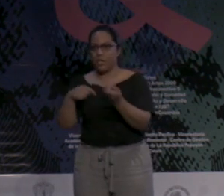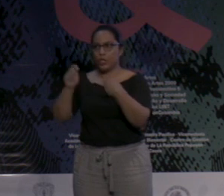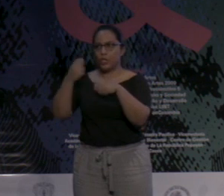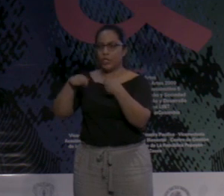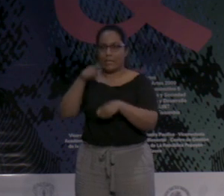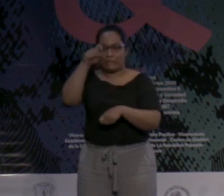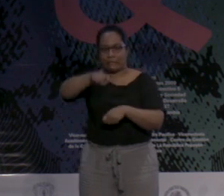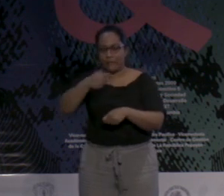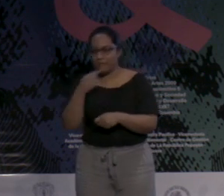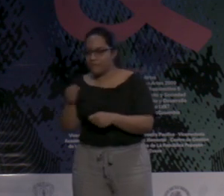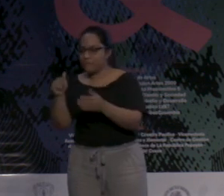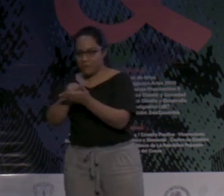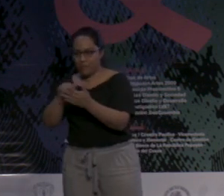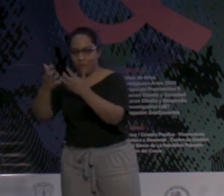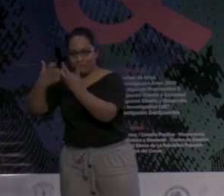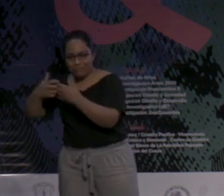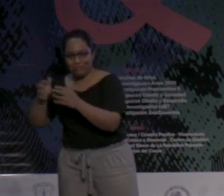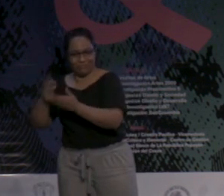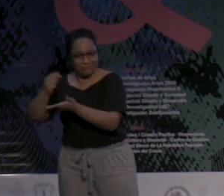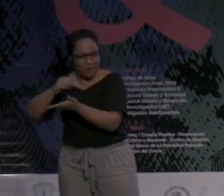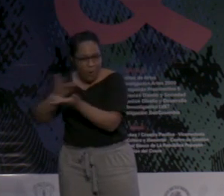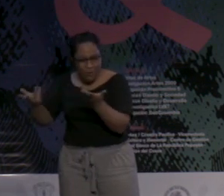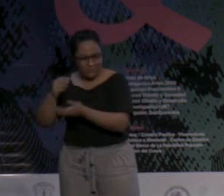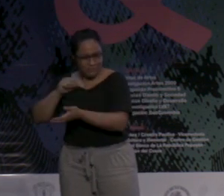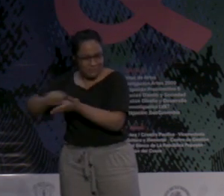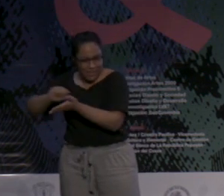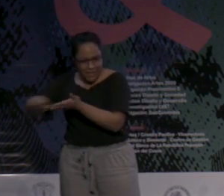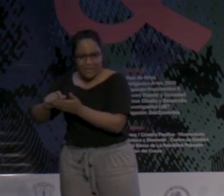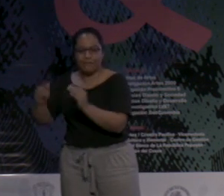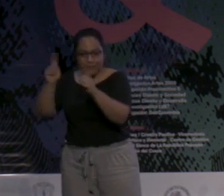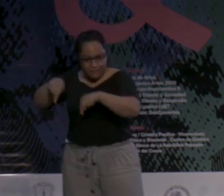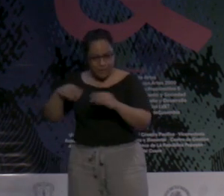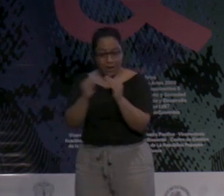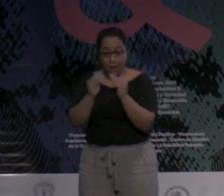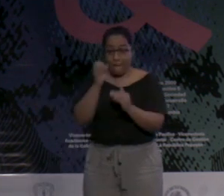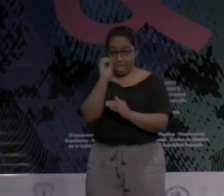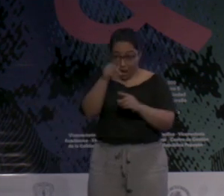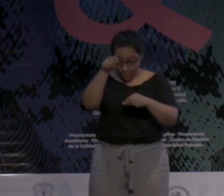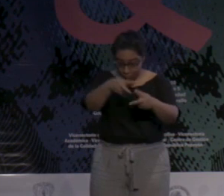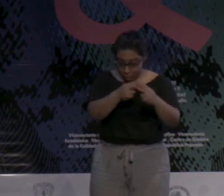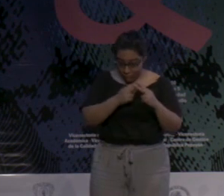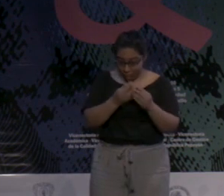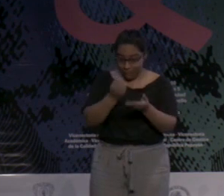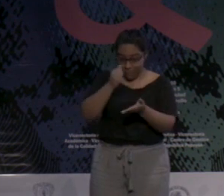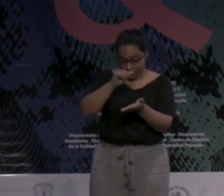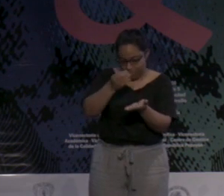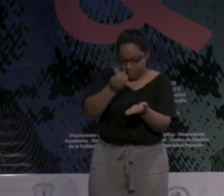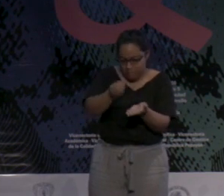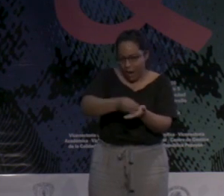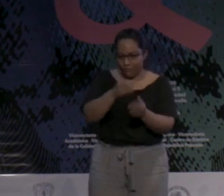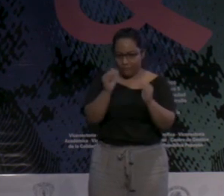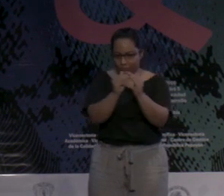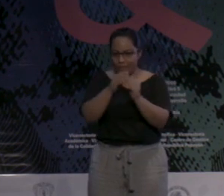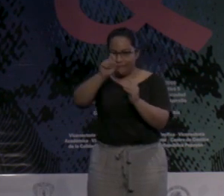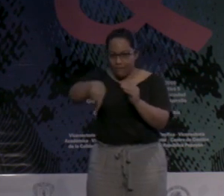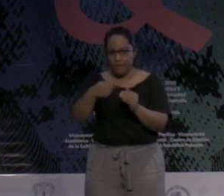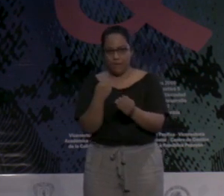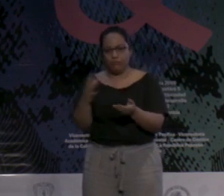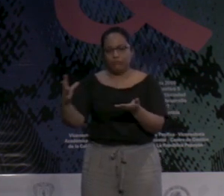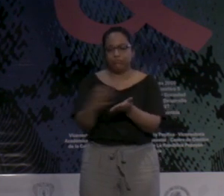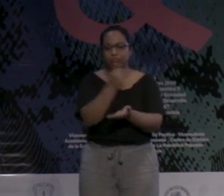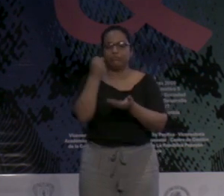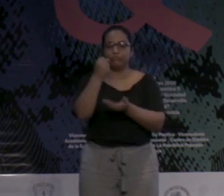especulativo como otras mercancías. Los bancos que financien vivienda deben garantizar que van a obtener una